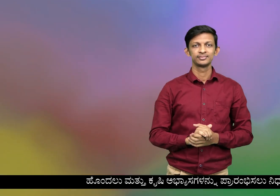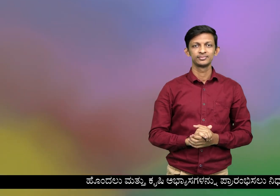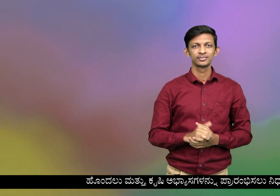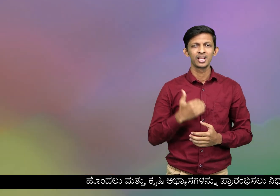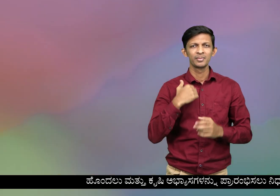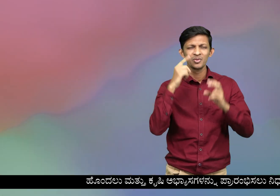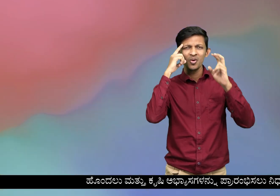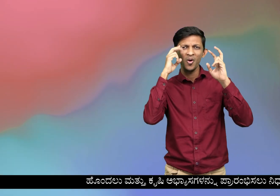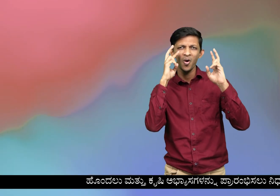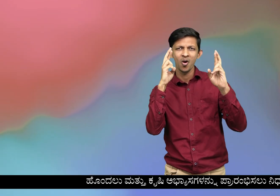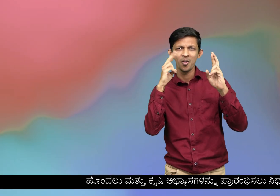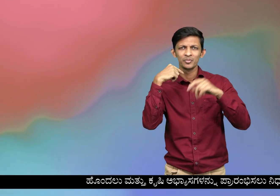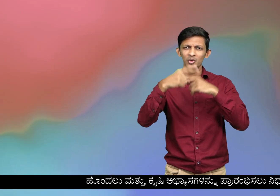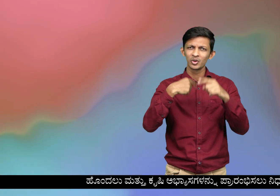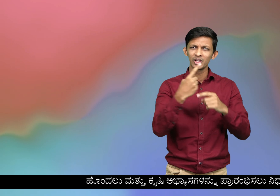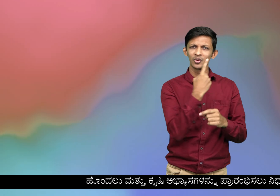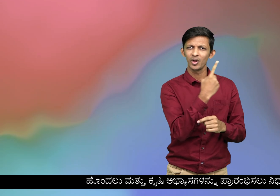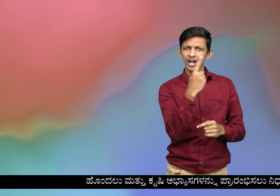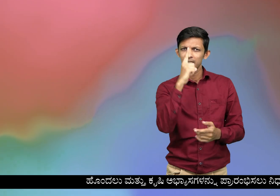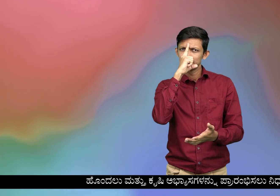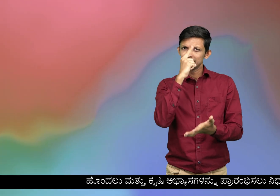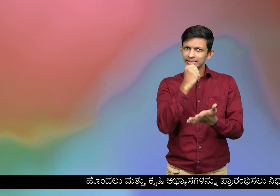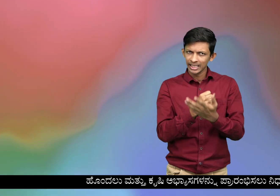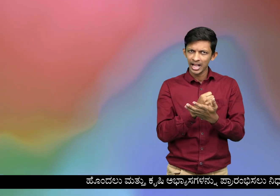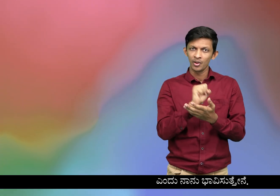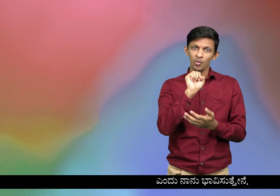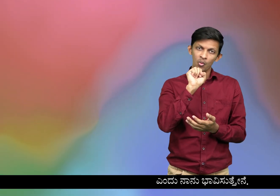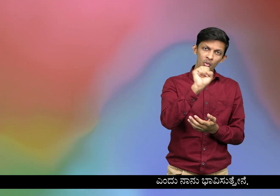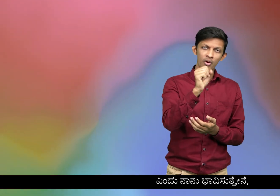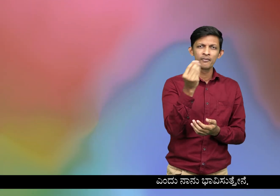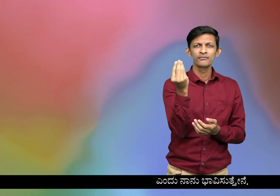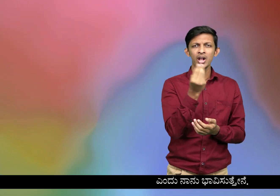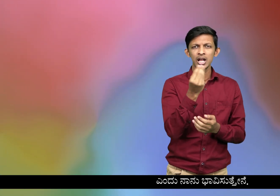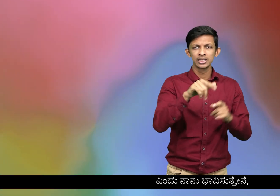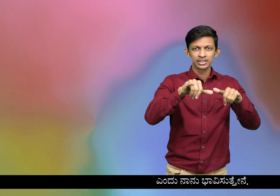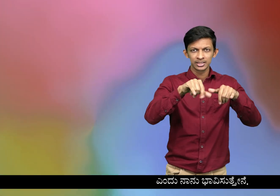ಮತ್ತು ಕೃಷಿ ಅಭ್ಯಾಸಗಳನ್ನು ಪ್ರಾರಂಭಿಸಲು ನಿರ್ಧರಿಸಿದ್ದಾರೆ ಎಂದು ನಾನು ಭಾವಿಸುತ್ತೇನೆ.